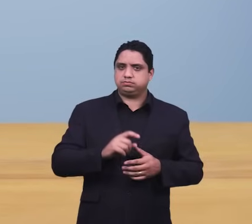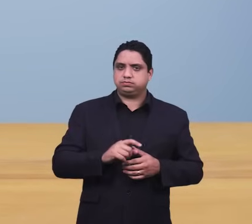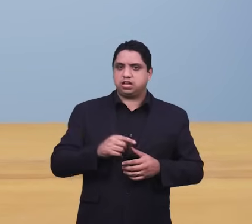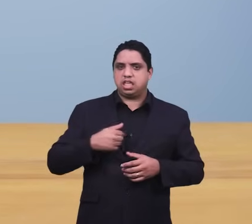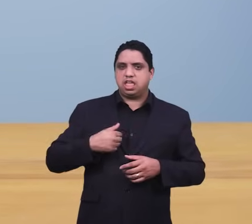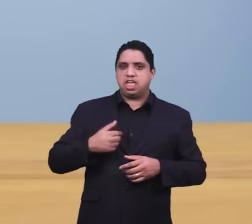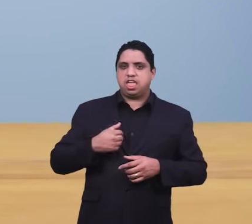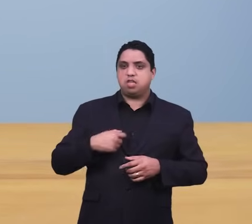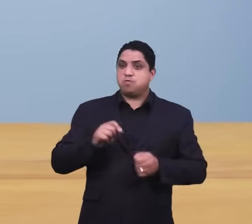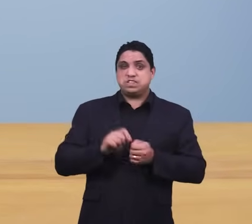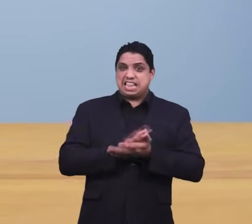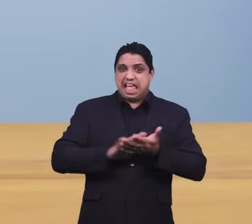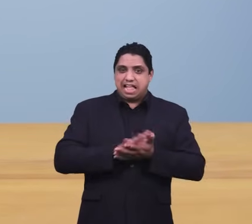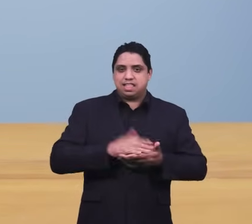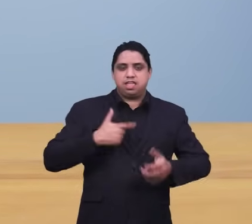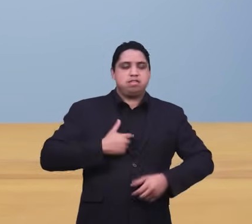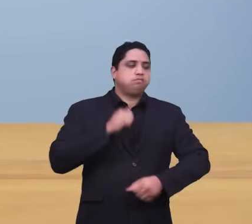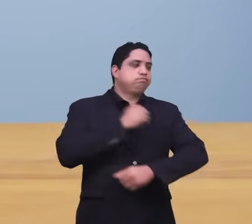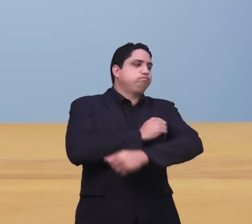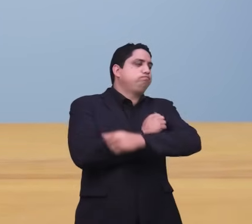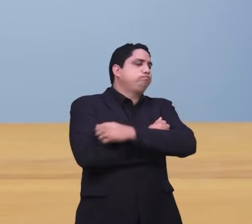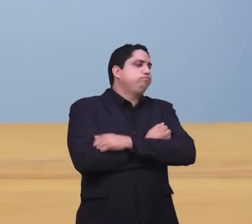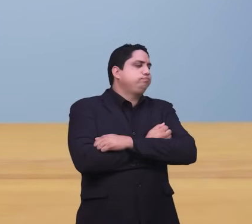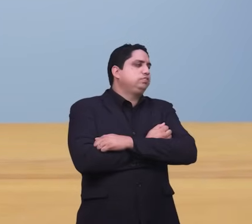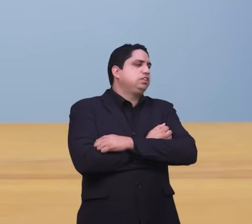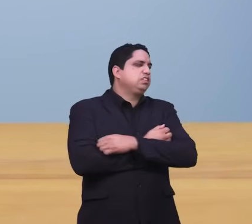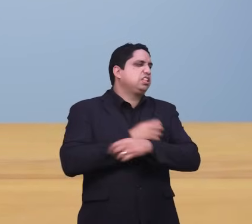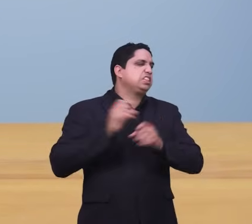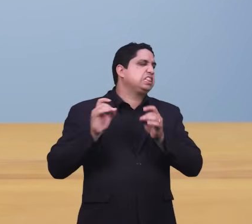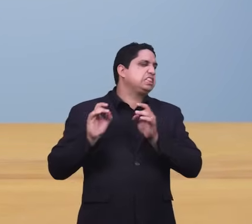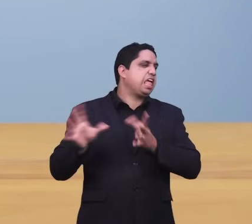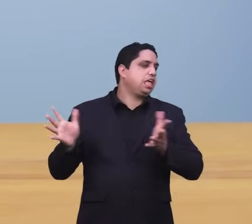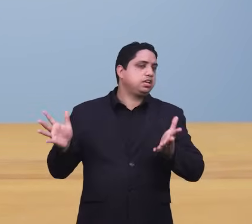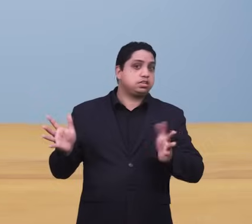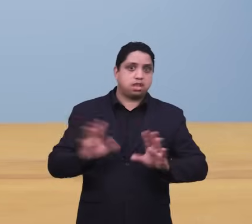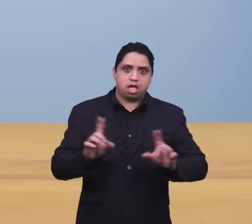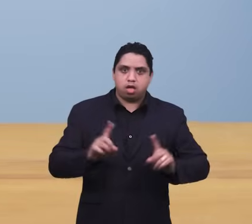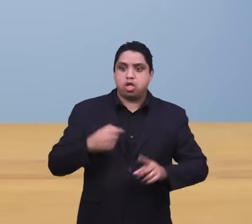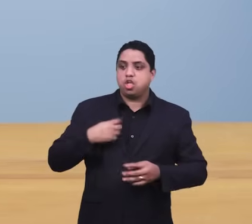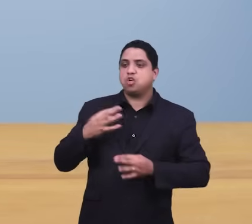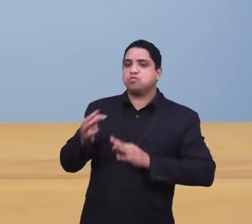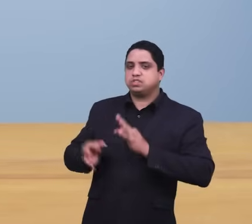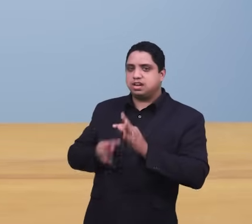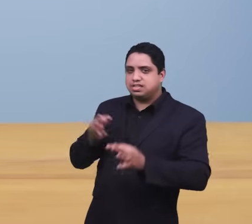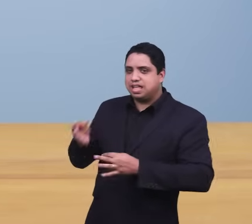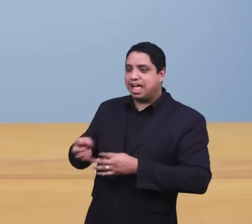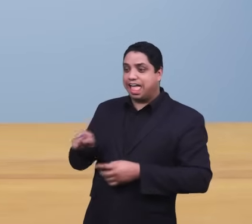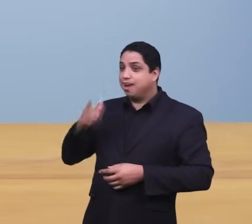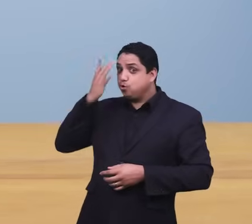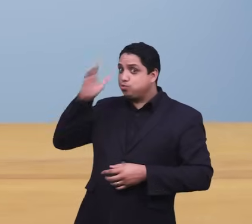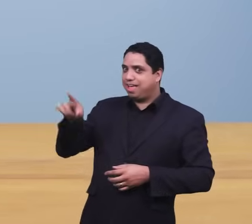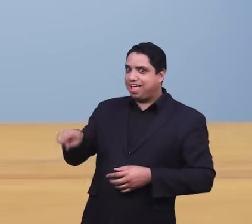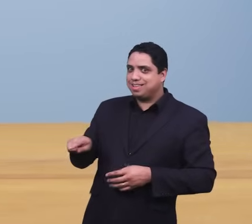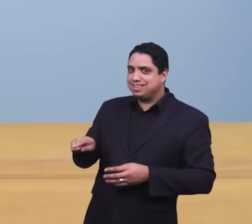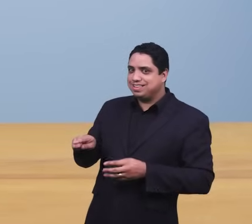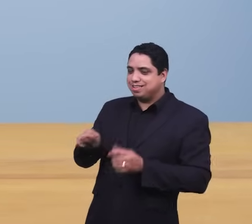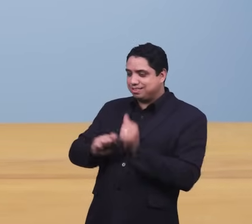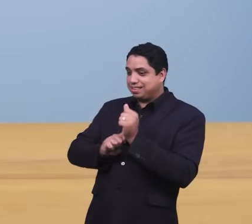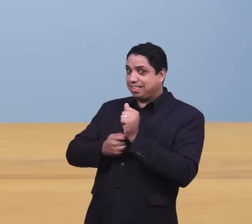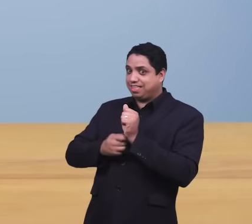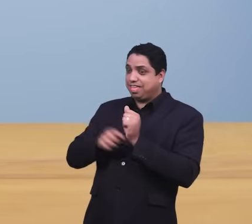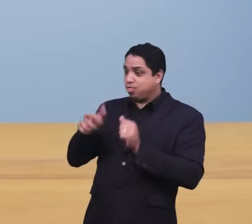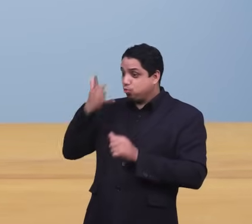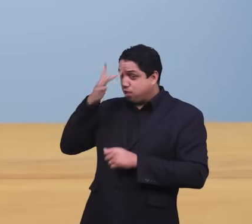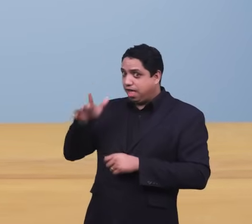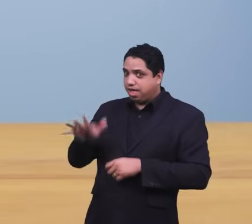braços e não vou fazer nada? Claro que não. Eu vou tratar o sintoma. Então, quando nós tratamos criança pequena, a gente também tem que ter